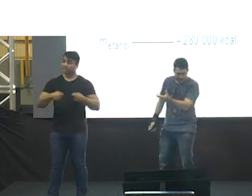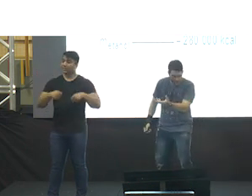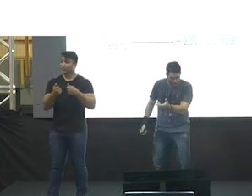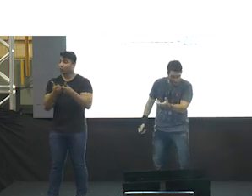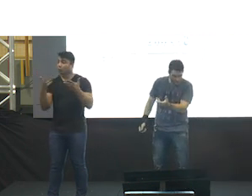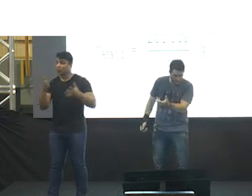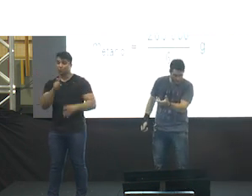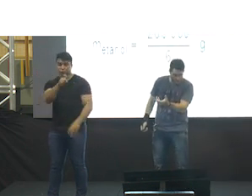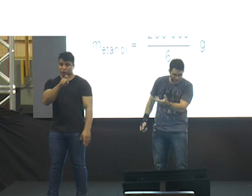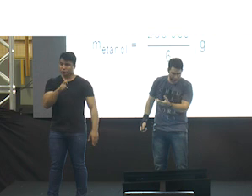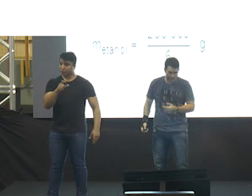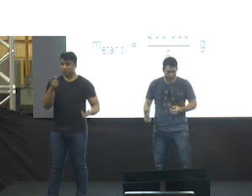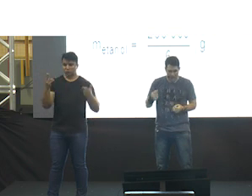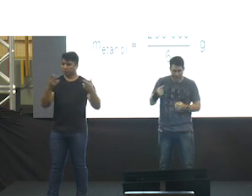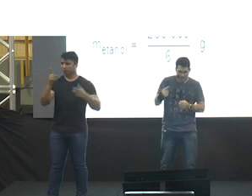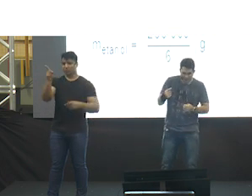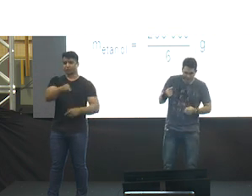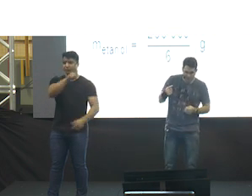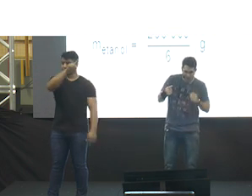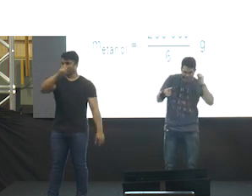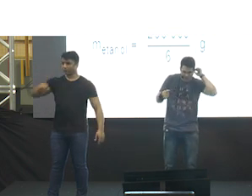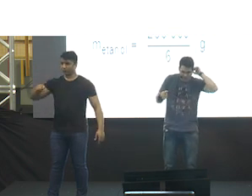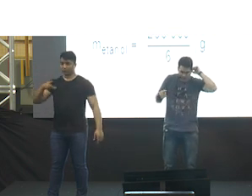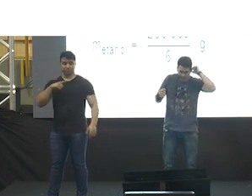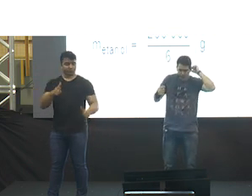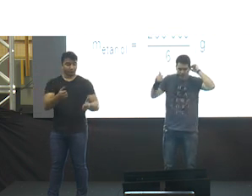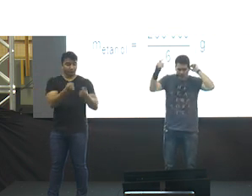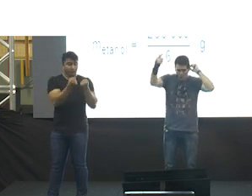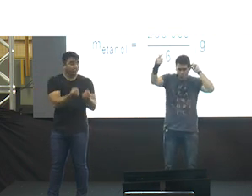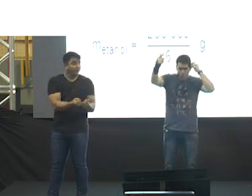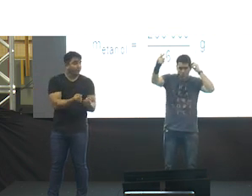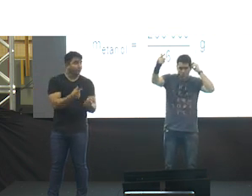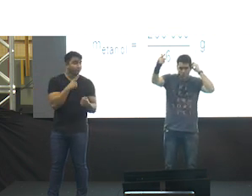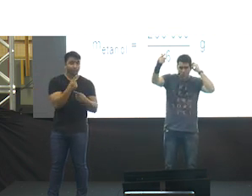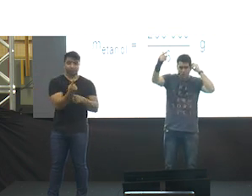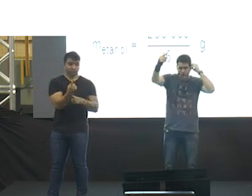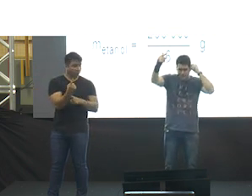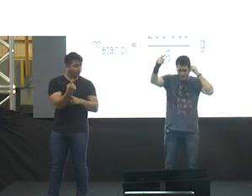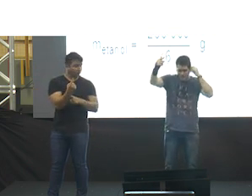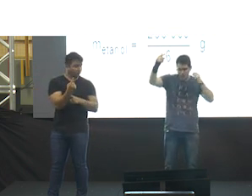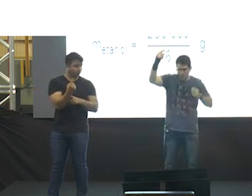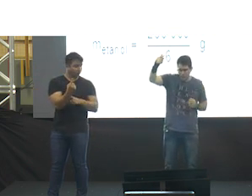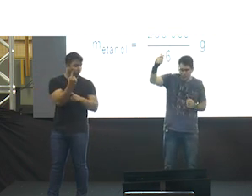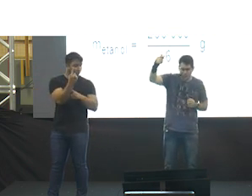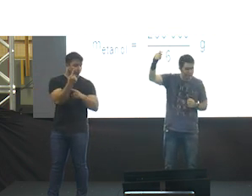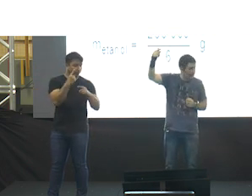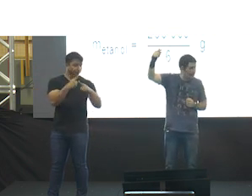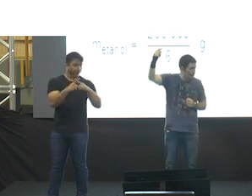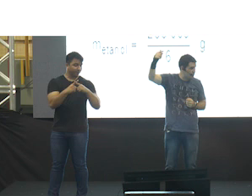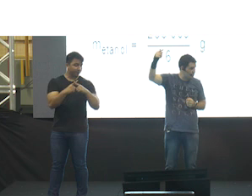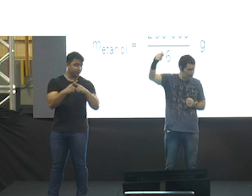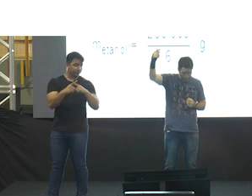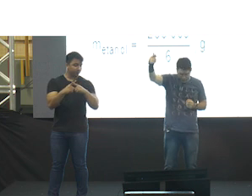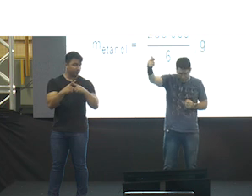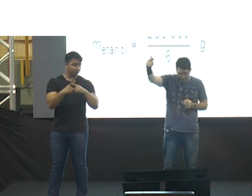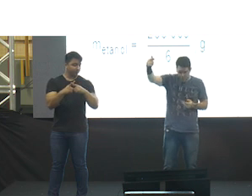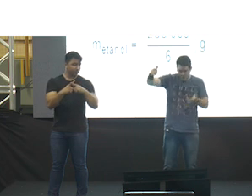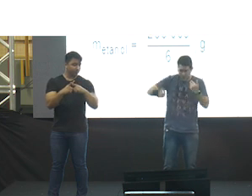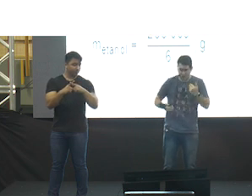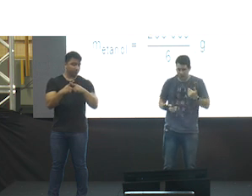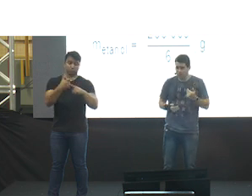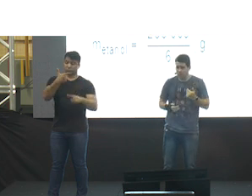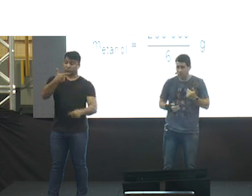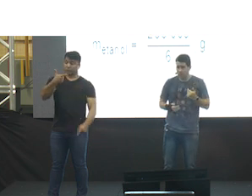X. Calculando o meu X, ó, a massa do etanol vai ser igual a 1 vezes 280